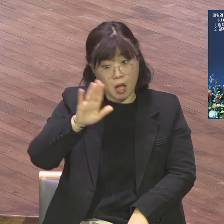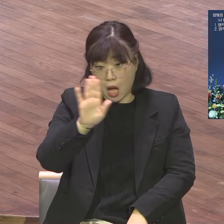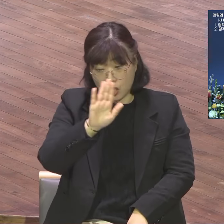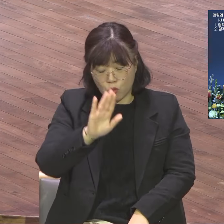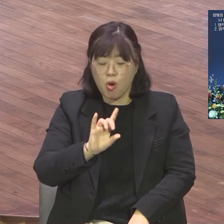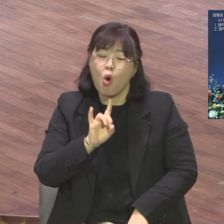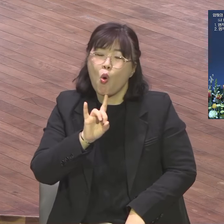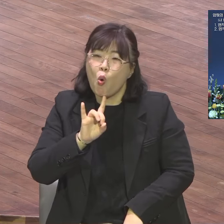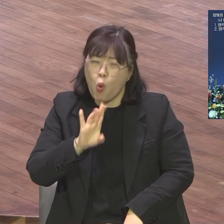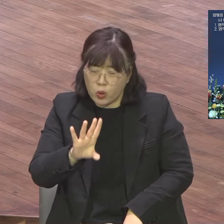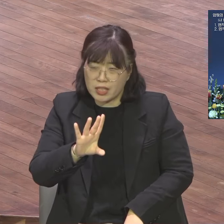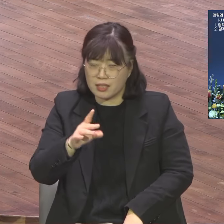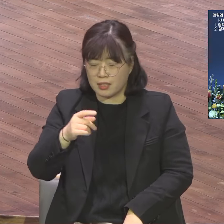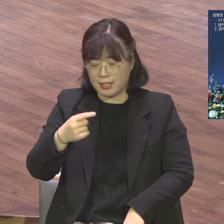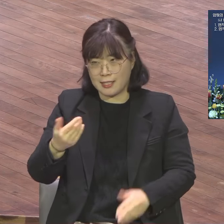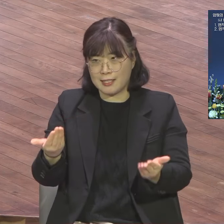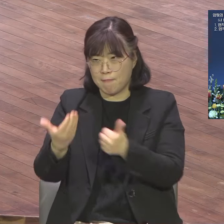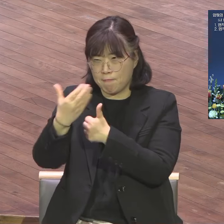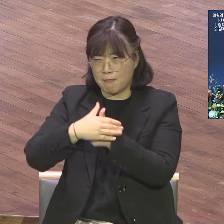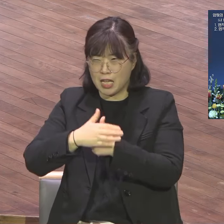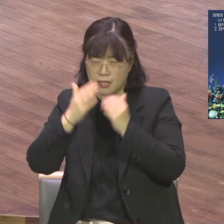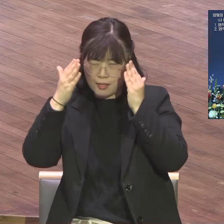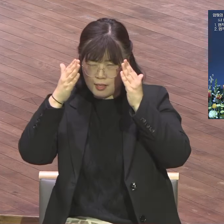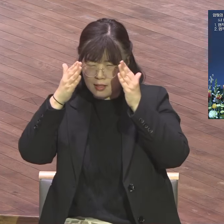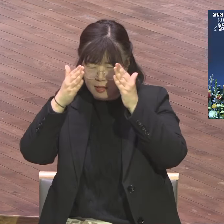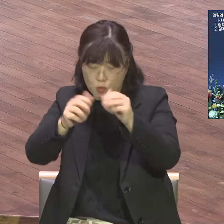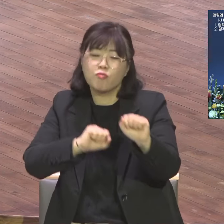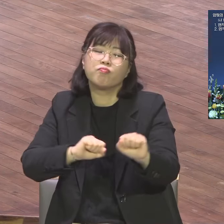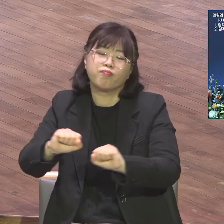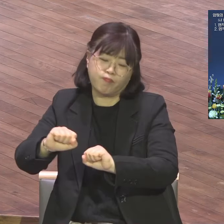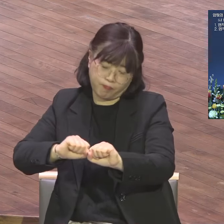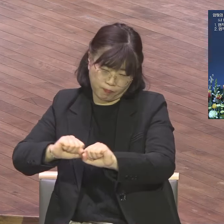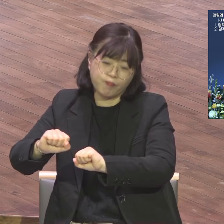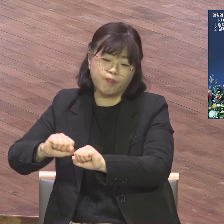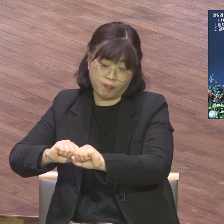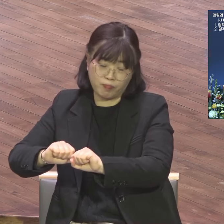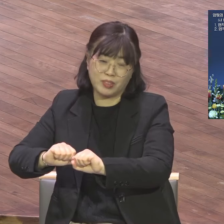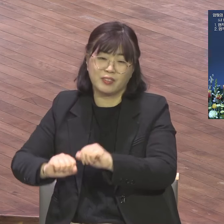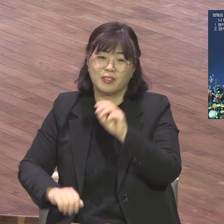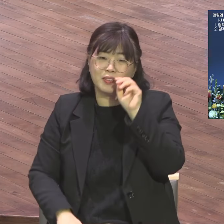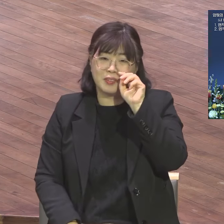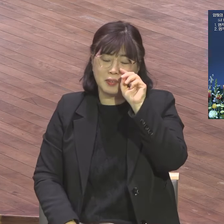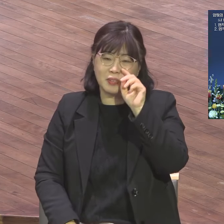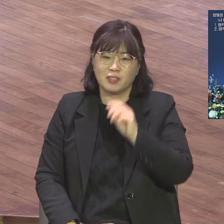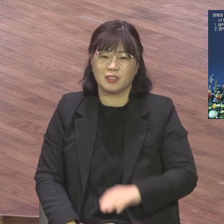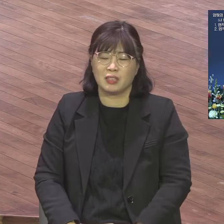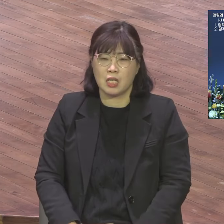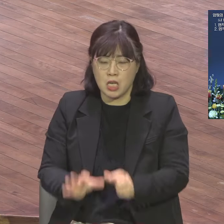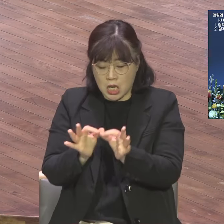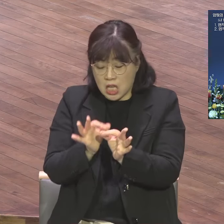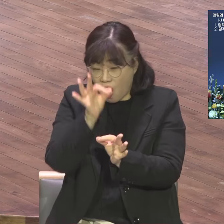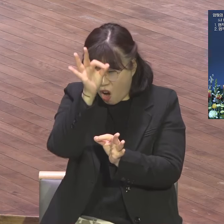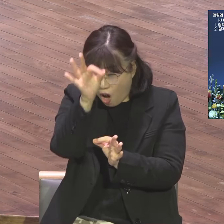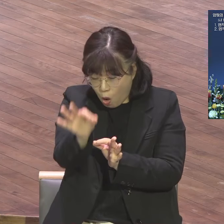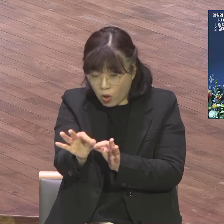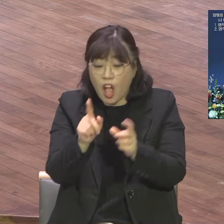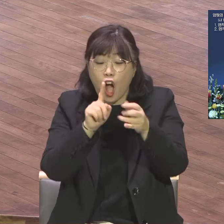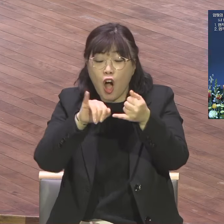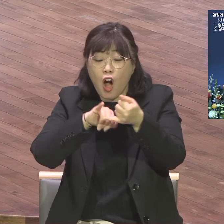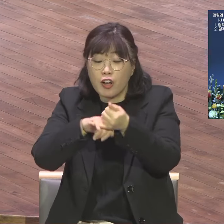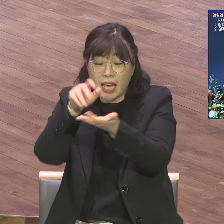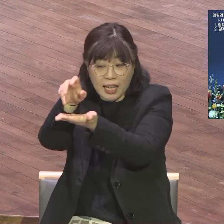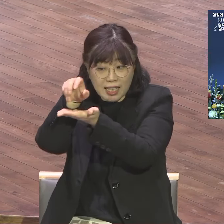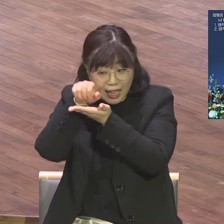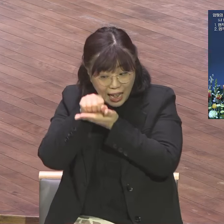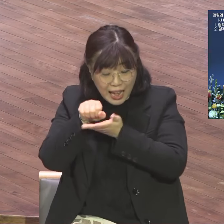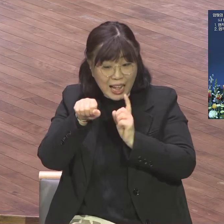거예요. 이번에 본부 원단 메시지에서도 이 부분이 강조되었습니다. 영원한 언약을 누리면서